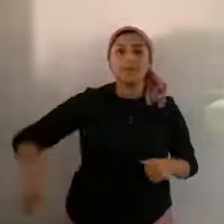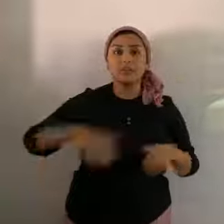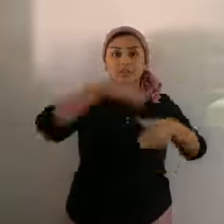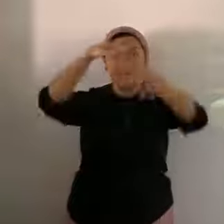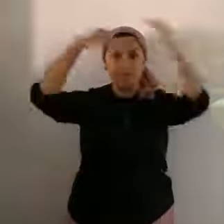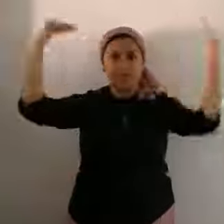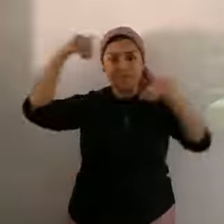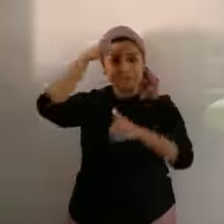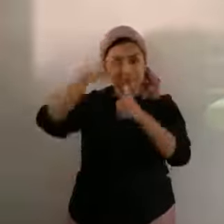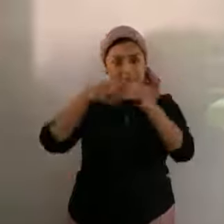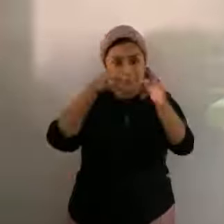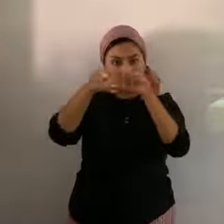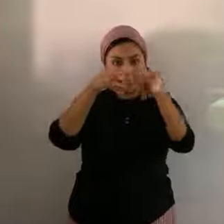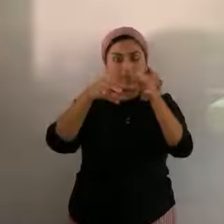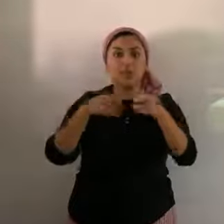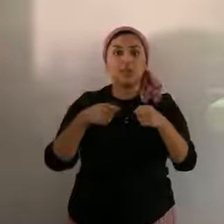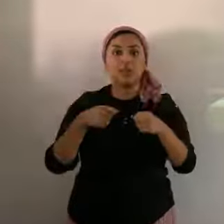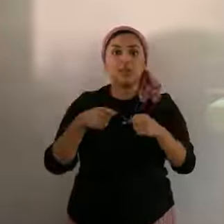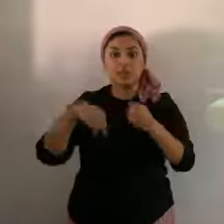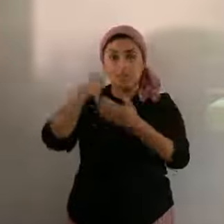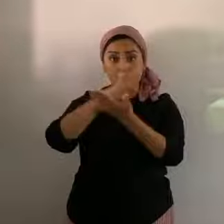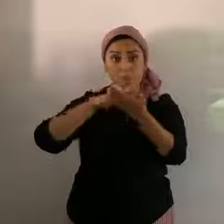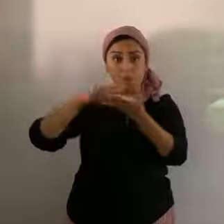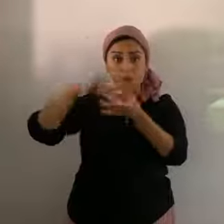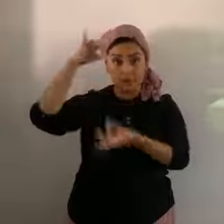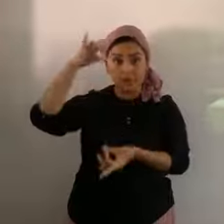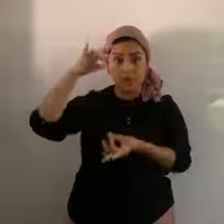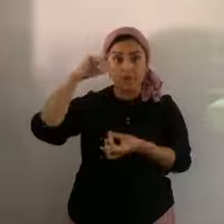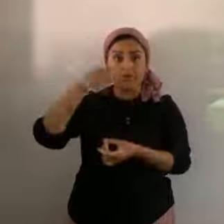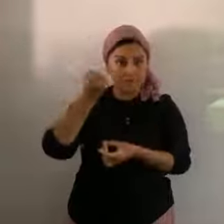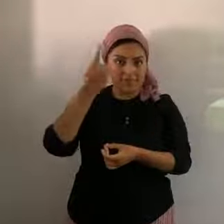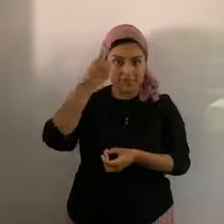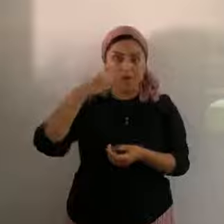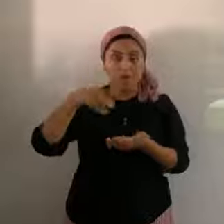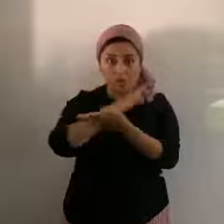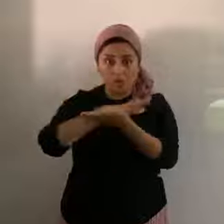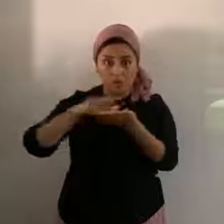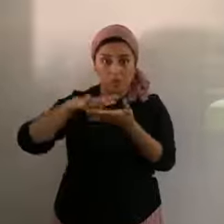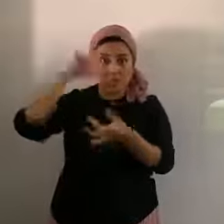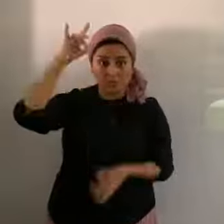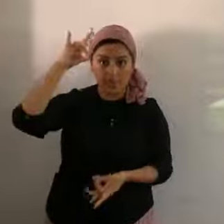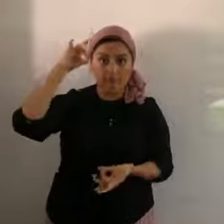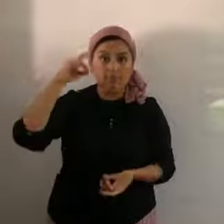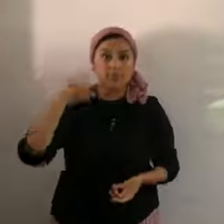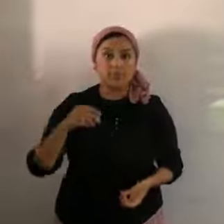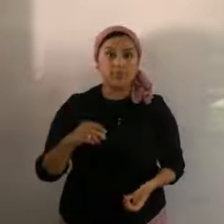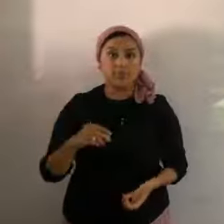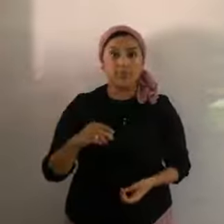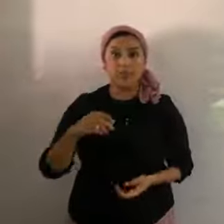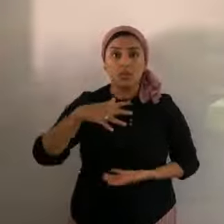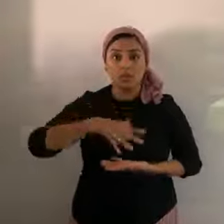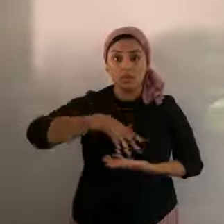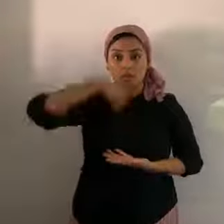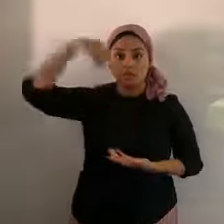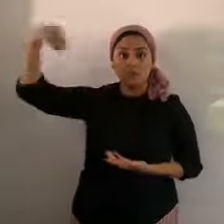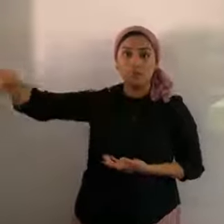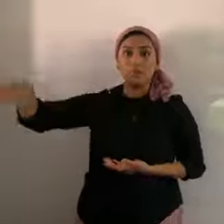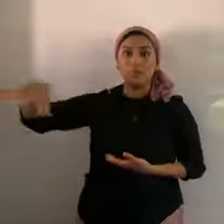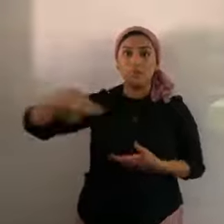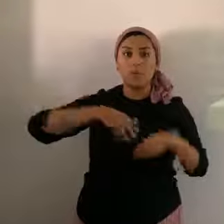HaShamayim, el Espíritu Santo, para que se entienda por amor a los nuevecitos, el Ruach HaKodesh se levanta y se